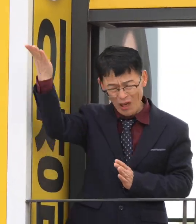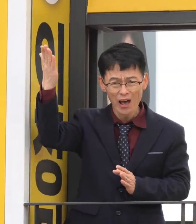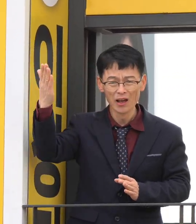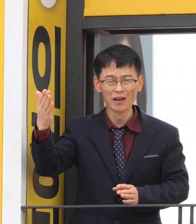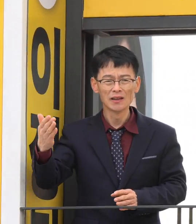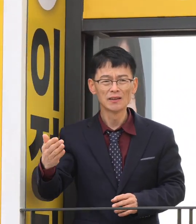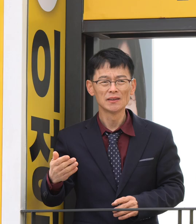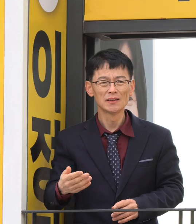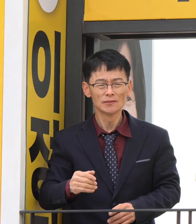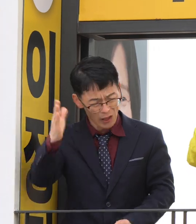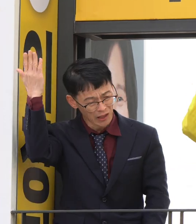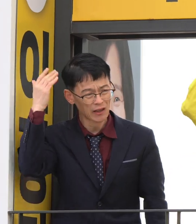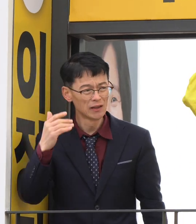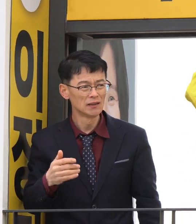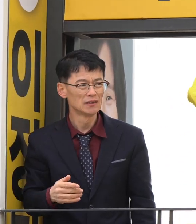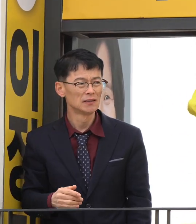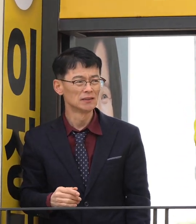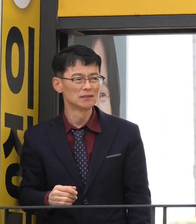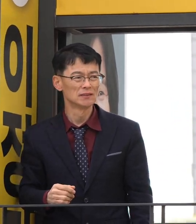여러분!